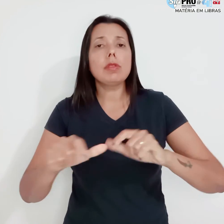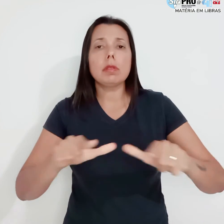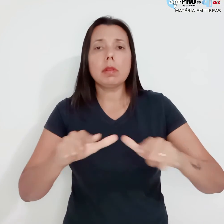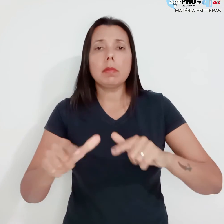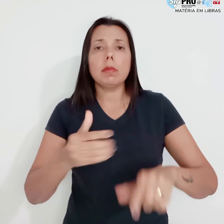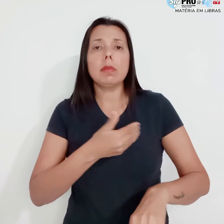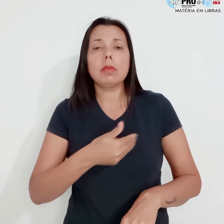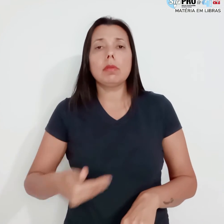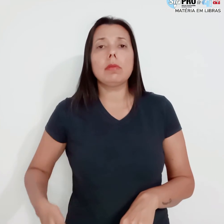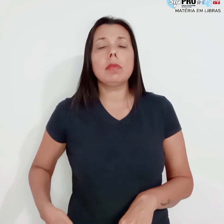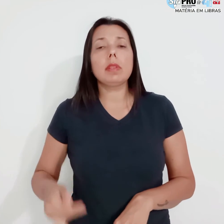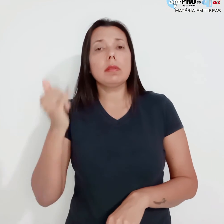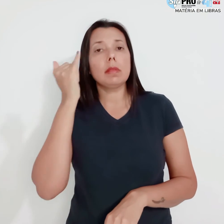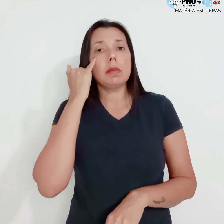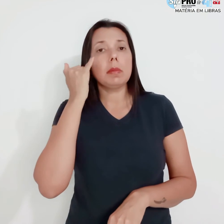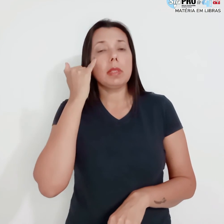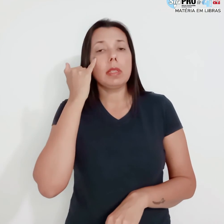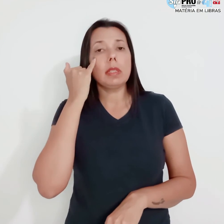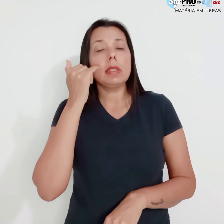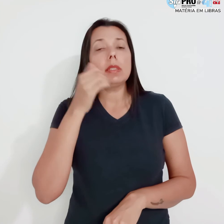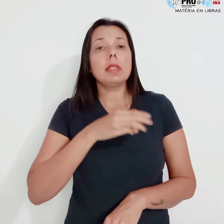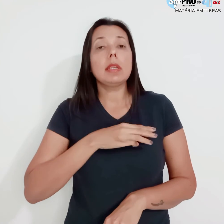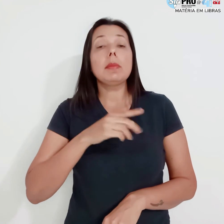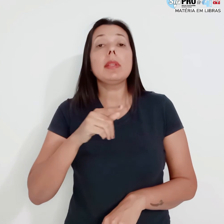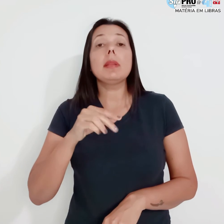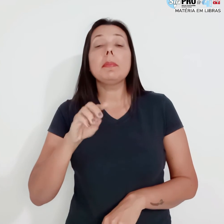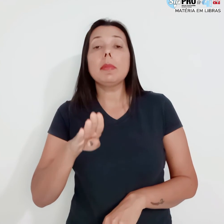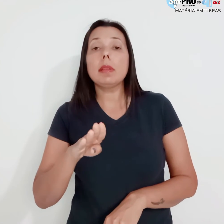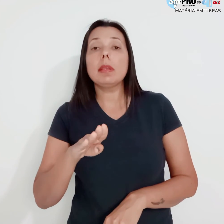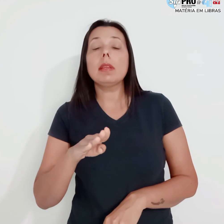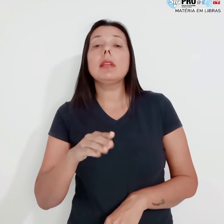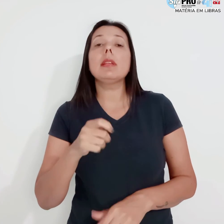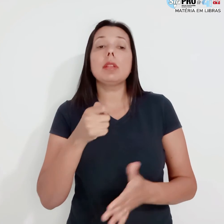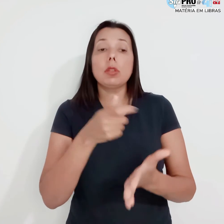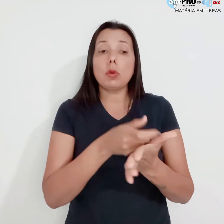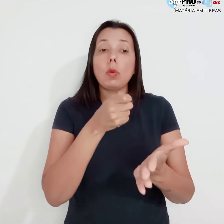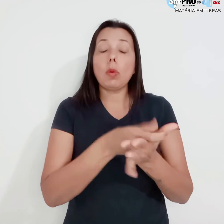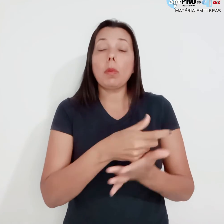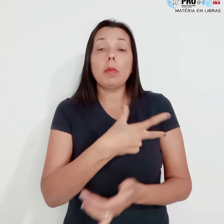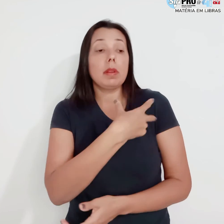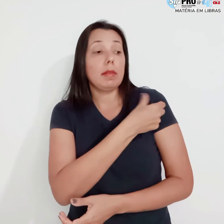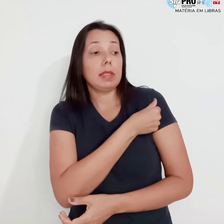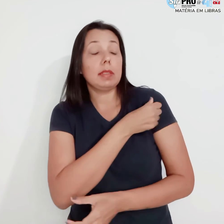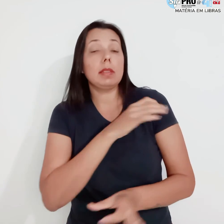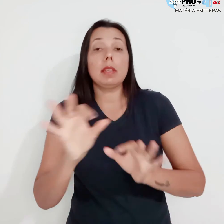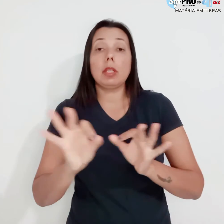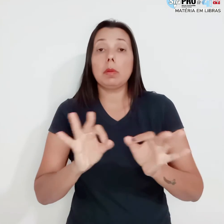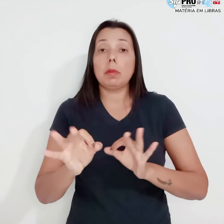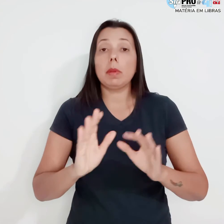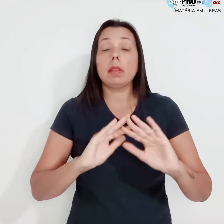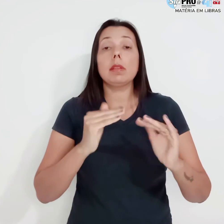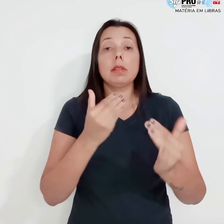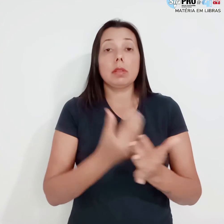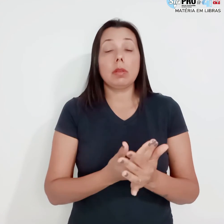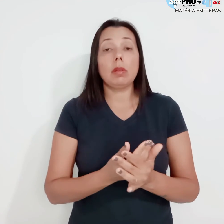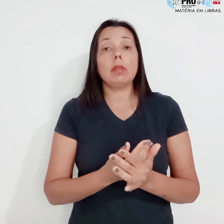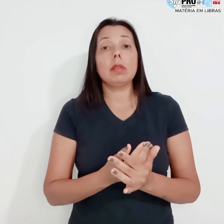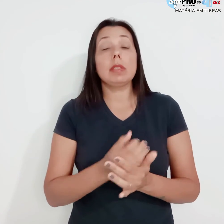governo Ibanez Rocha, MDB, na aquisição da vacina e no preparo das escolas. Sem a